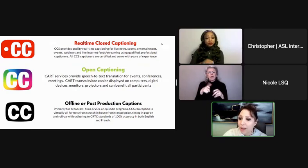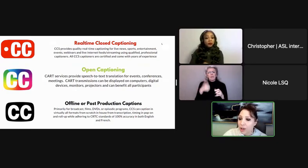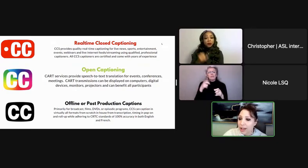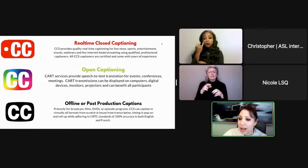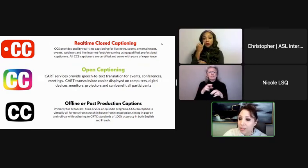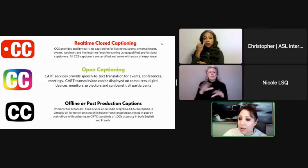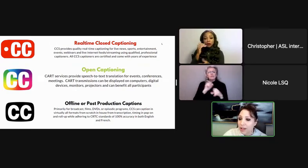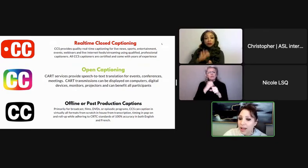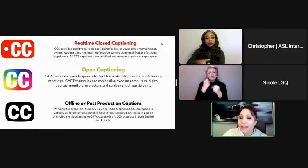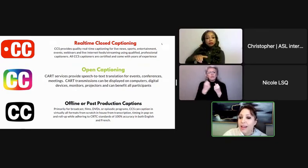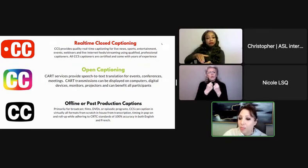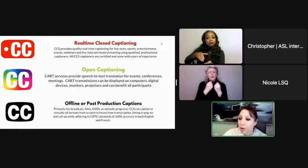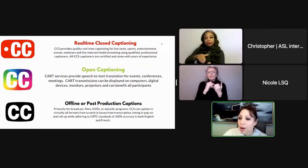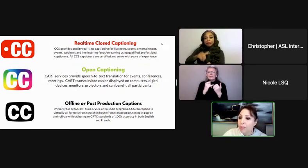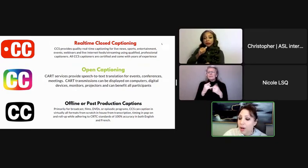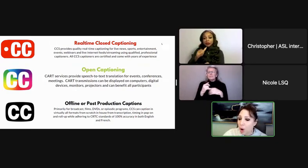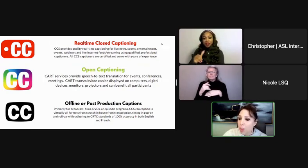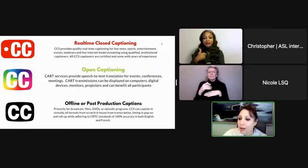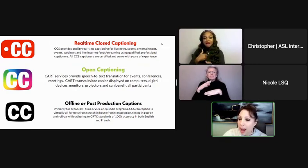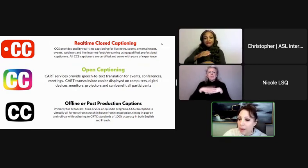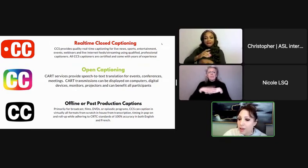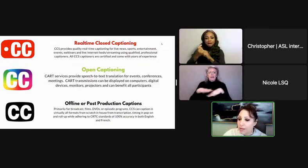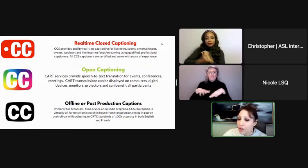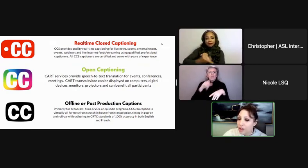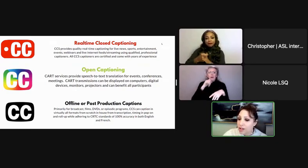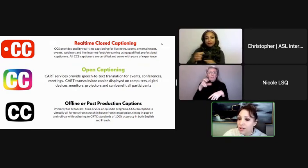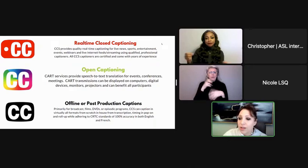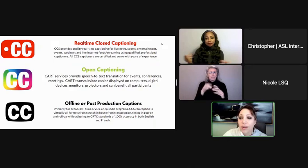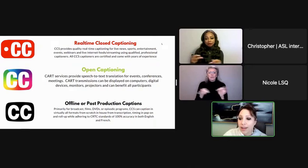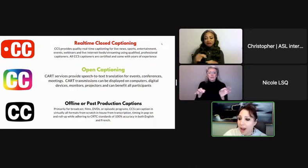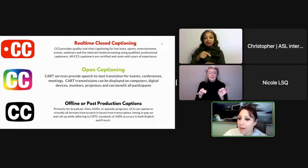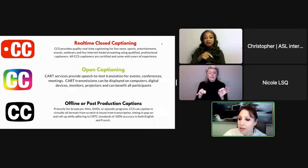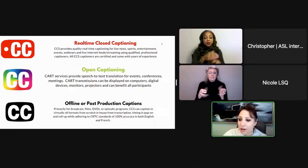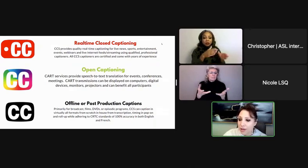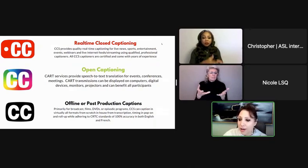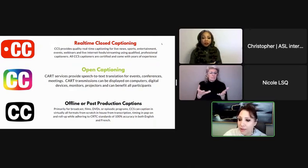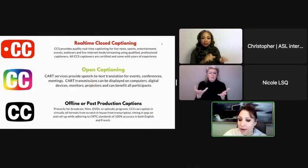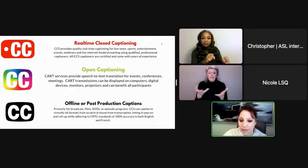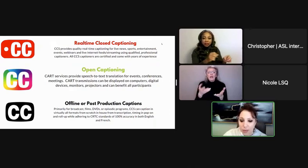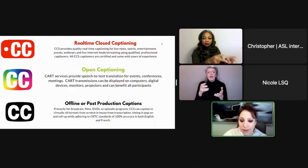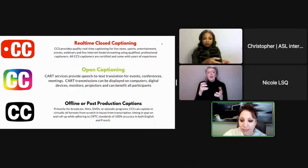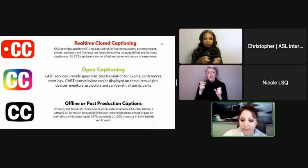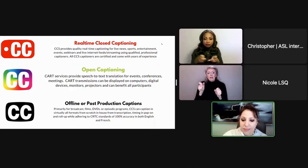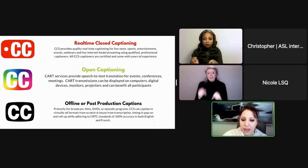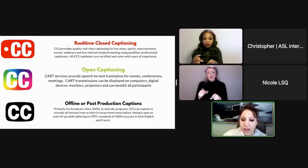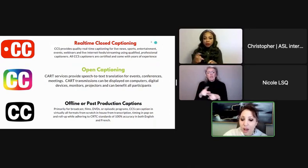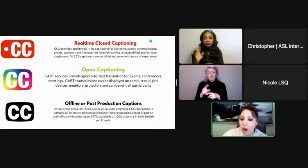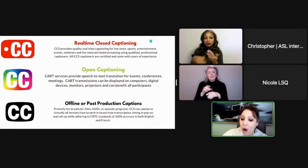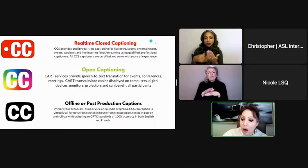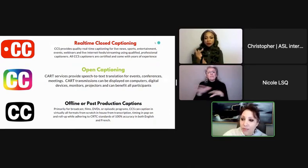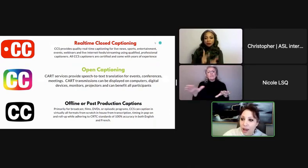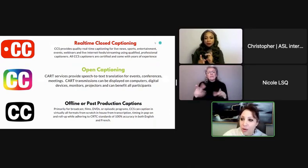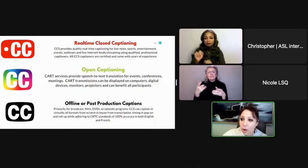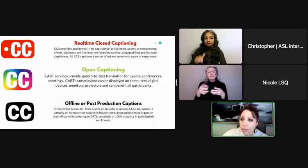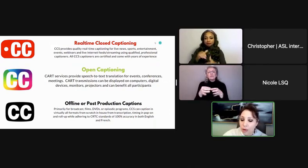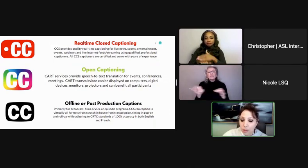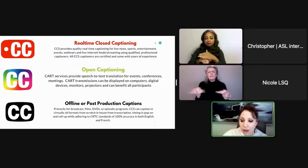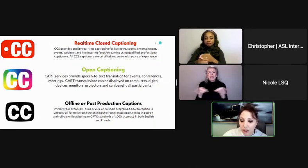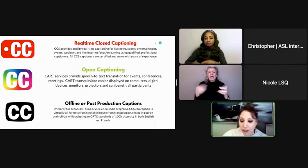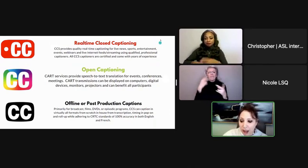sociaux quand une plateforme n'utilise pas les sous-titres. Donc, ils peuvent tout simplement diffuser un sous-titrage